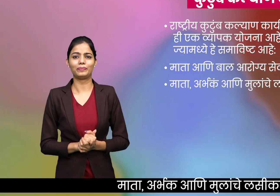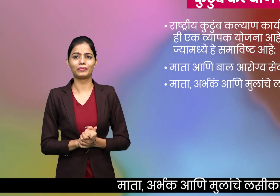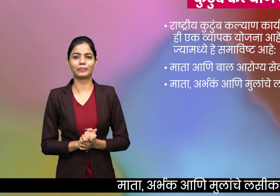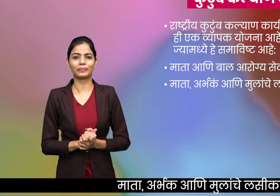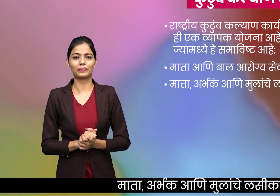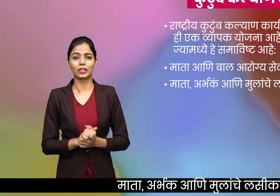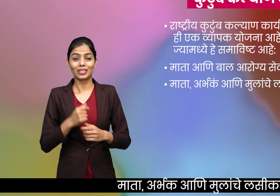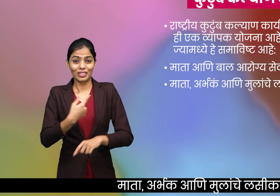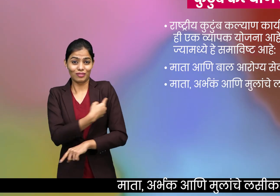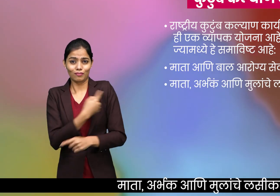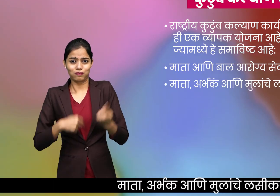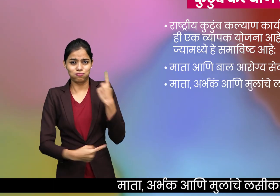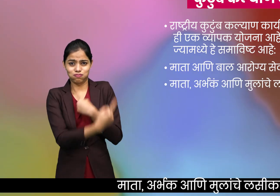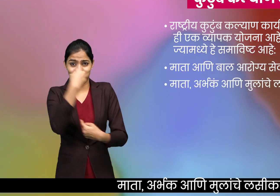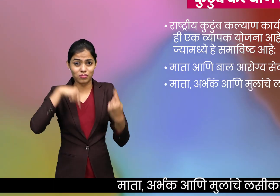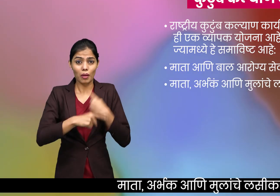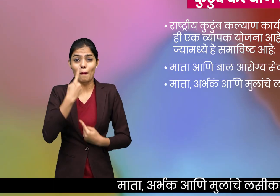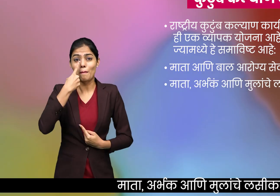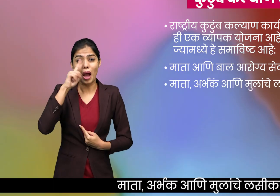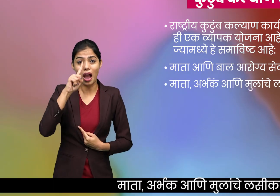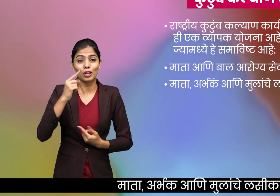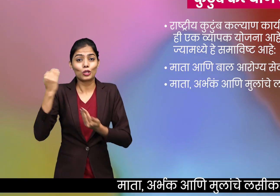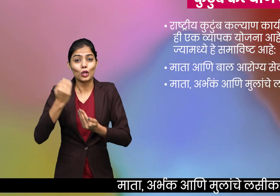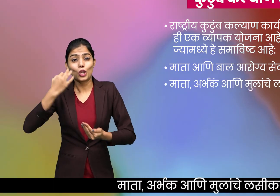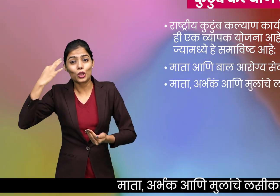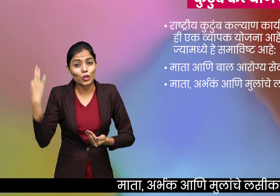माता, अर्भक आणि मुलांचे लसीकरण,